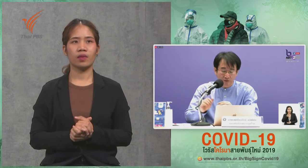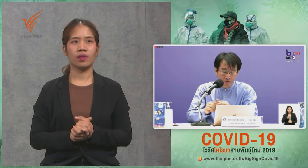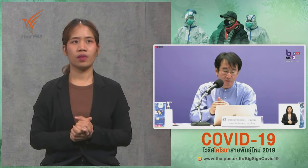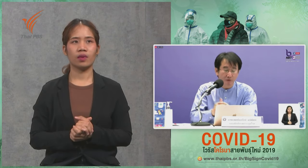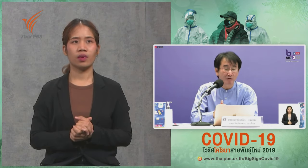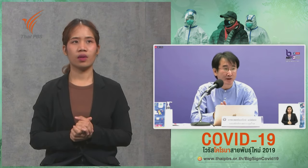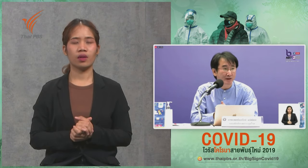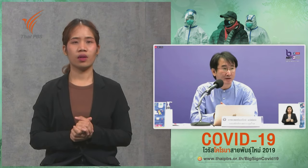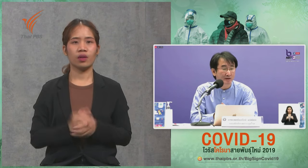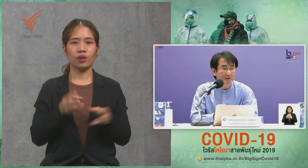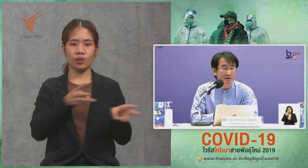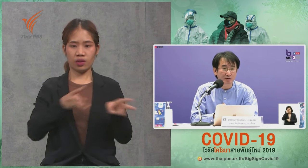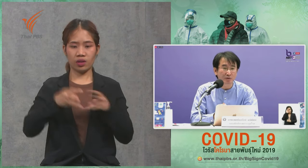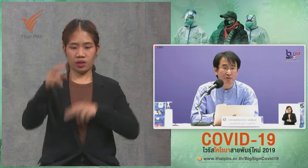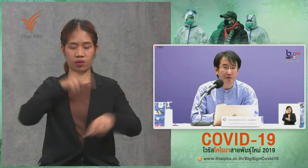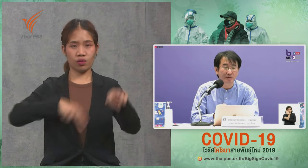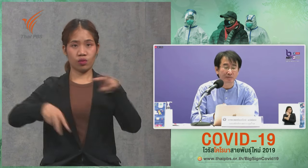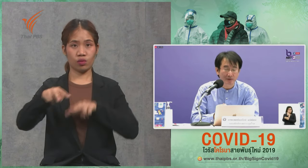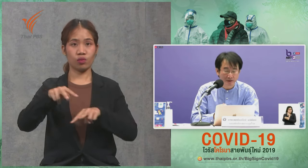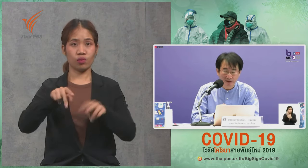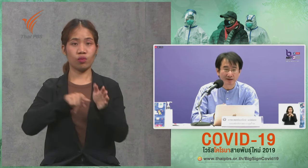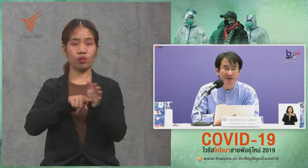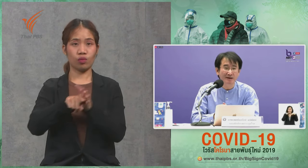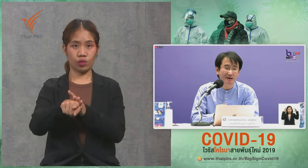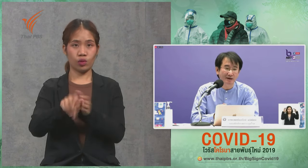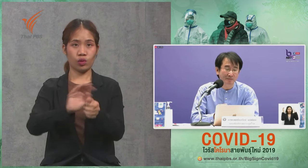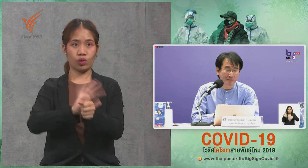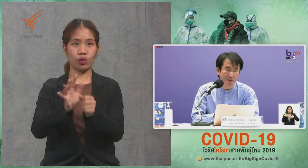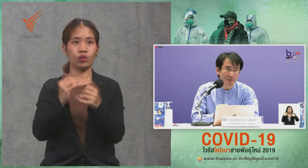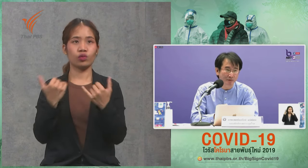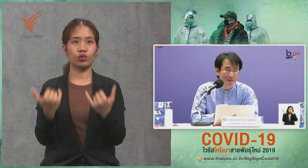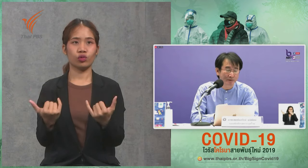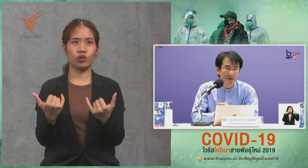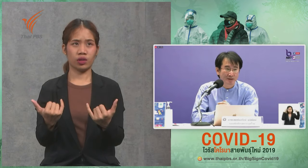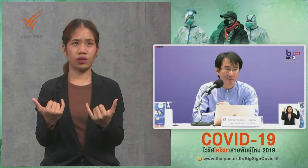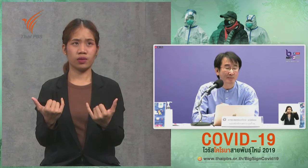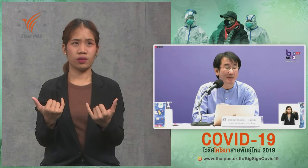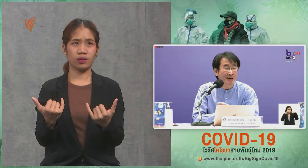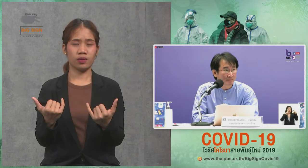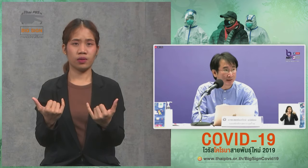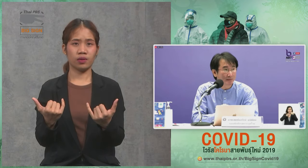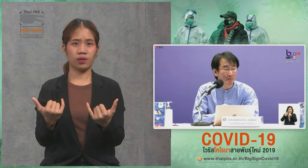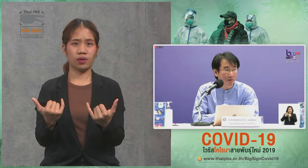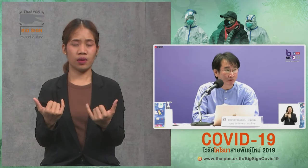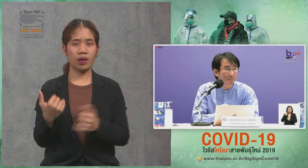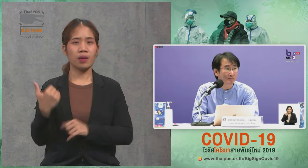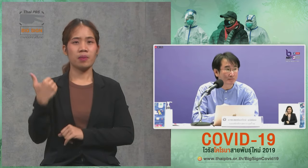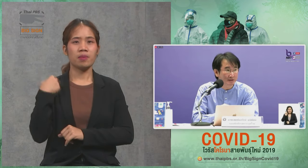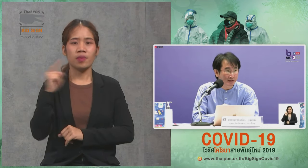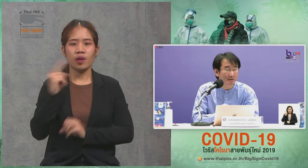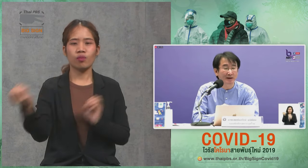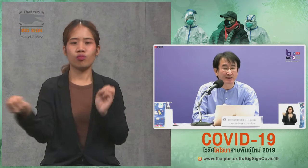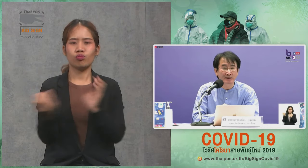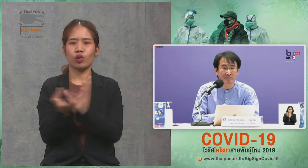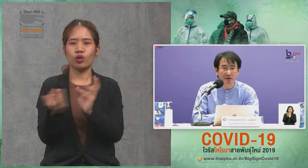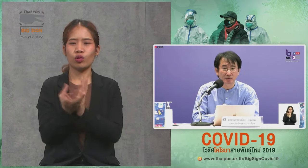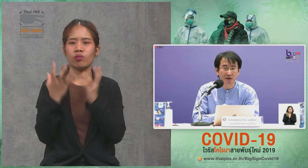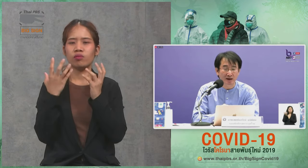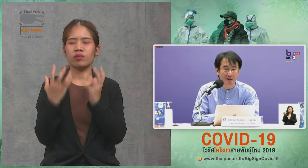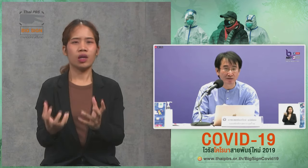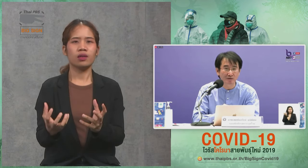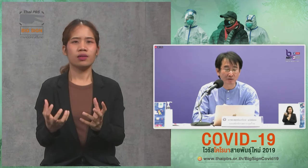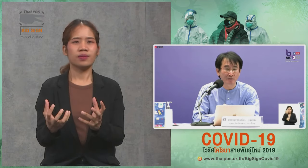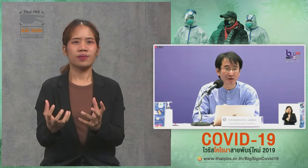ในส่วนของการควบคุมโรคเนี่ยเรื่องของฤดูนาทีนี้นะครับมีผลไม่ได้มีผลกระทบสักเท่าไหร่นะครับ